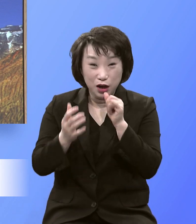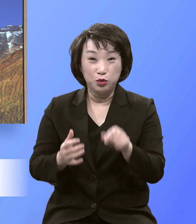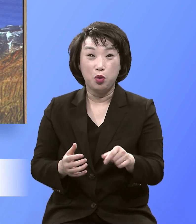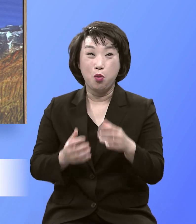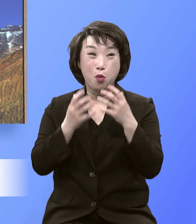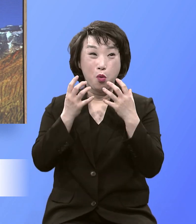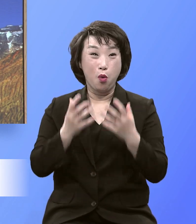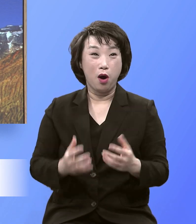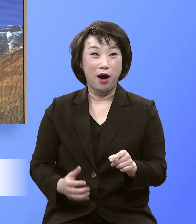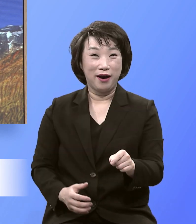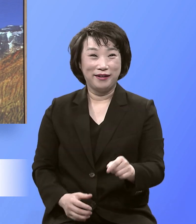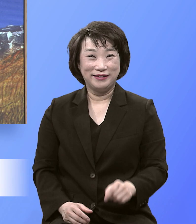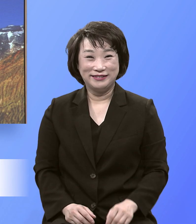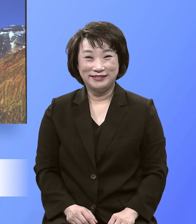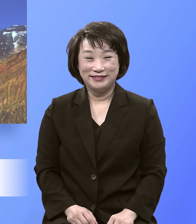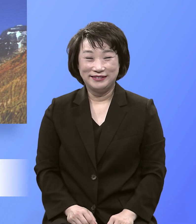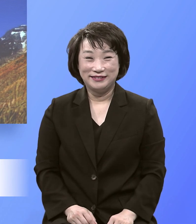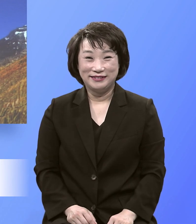엄청납니다. 뜨거워지는데.